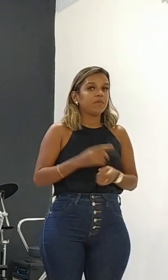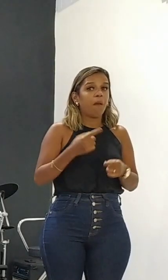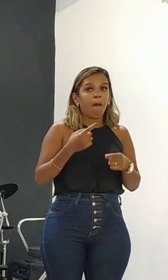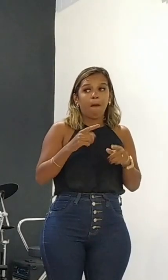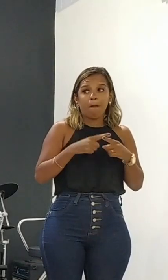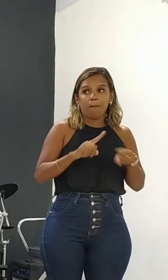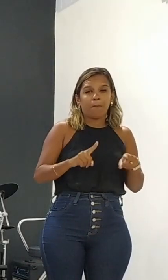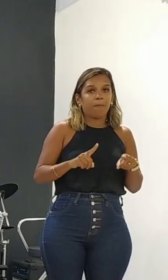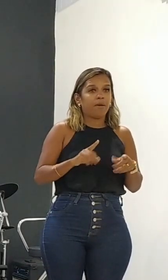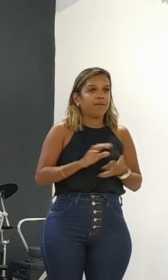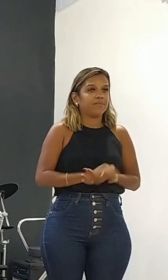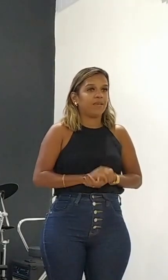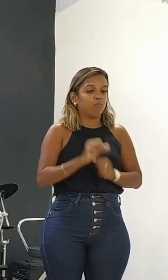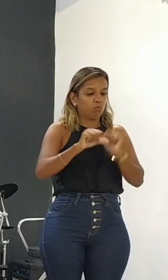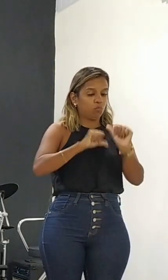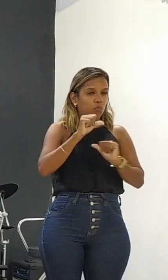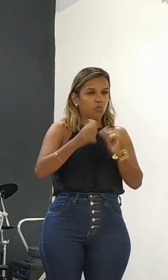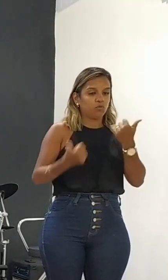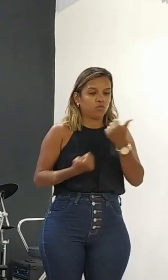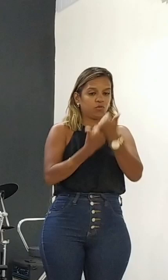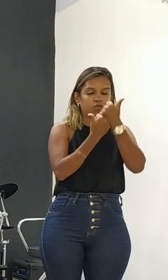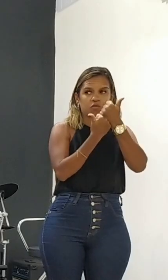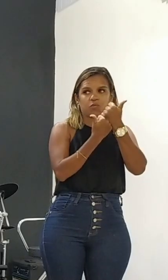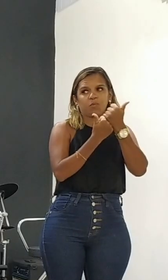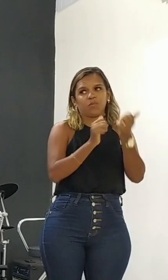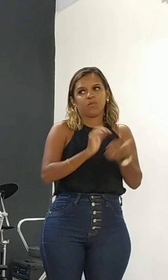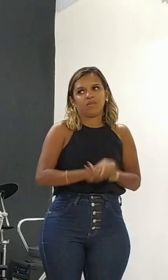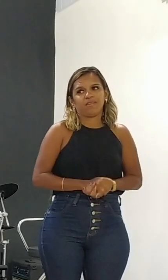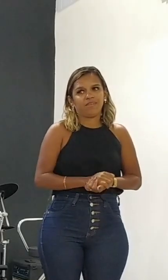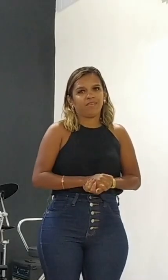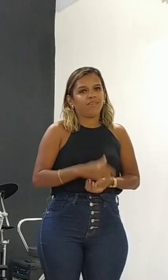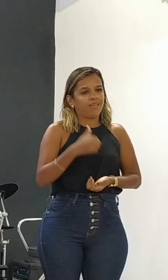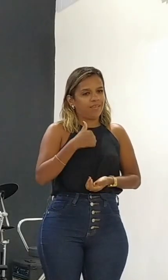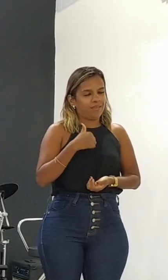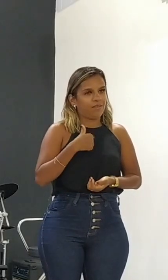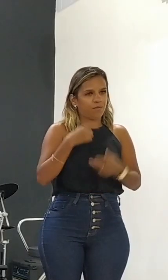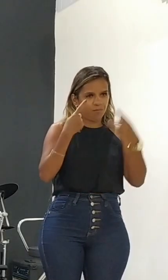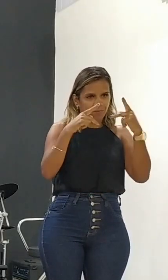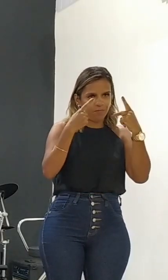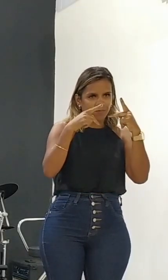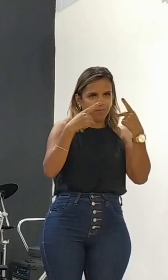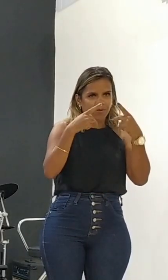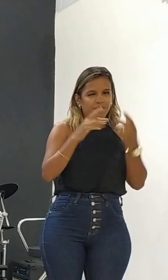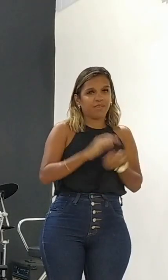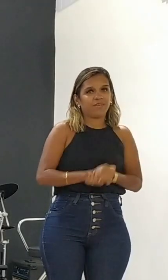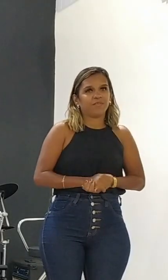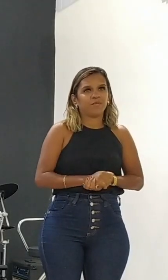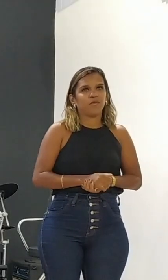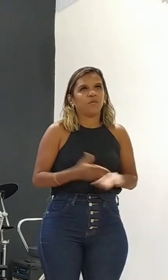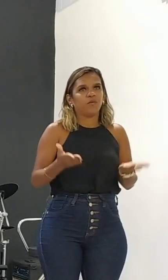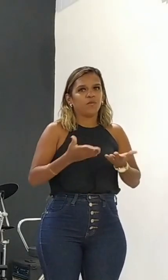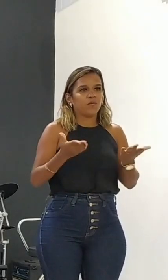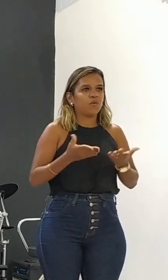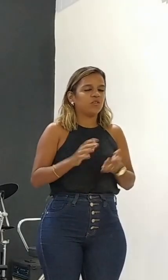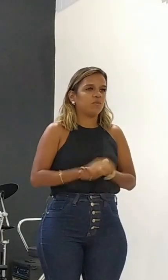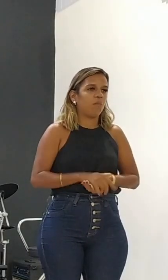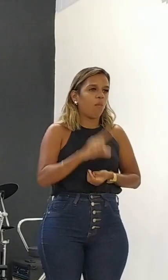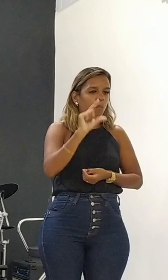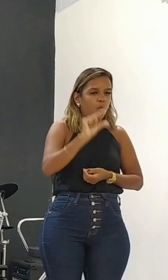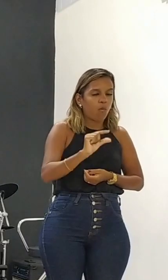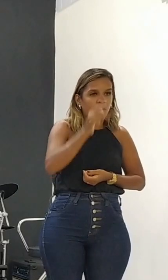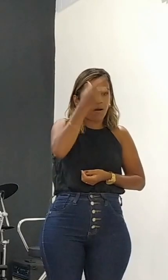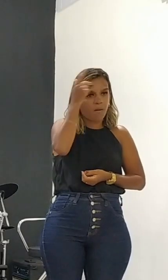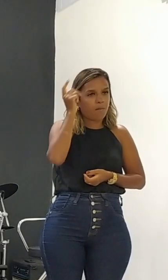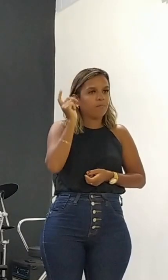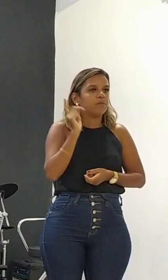aí que vai abalar as estruturas. Eu falei: ó, deixa eu pregar, a igreja vazia, deixa comigo, né? E eu vou ser obrigado